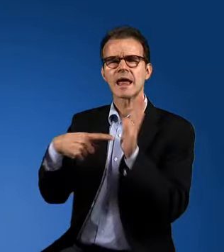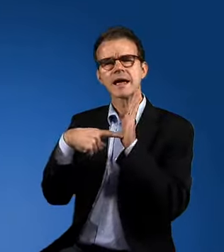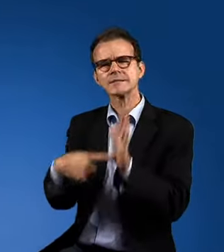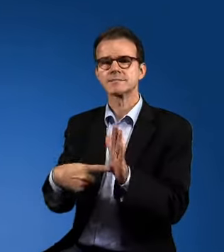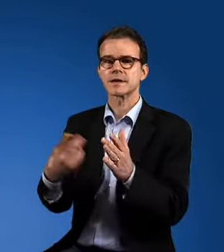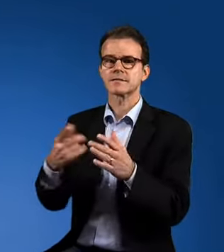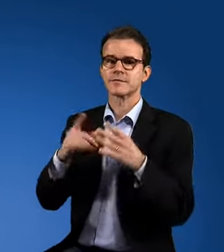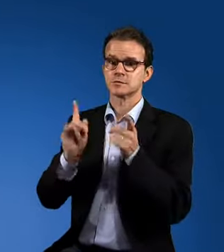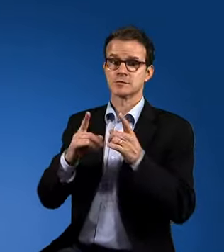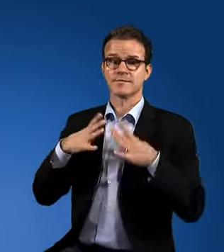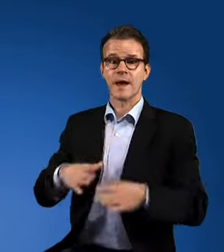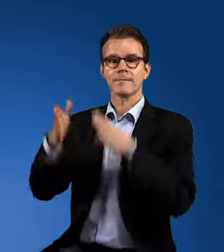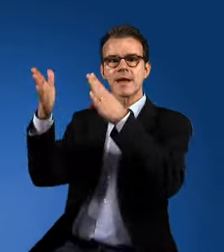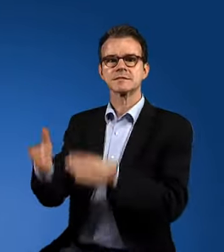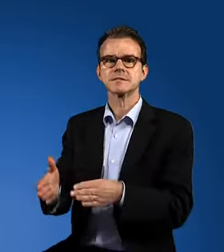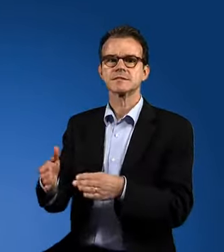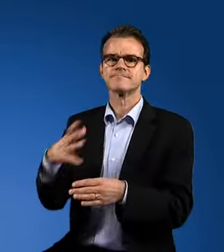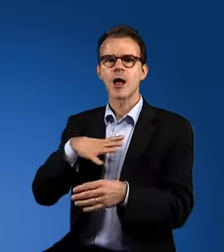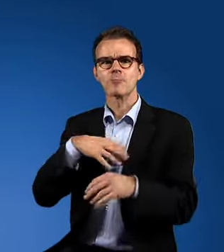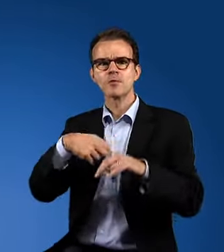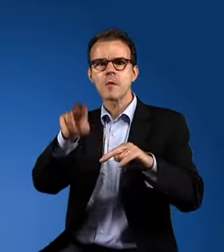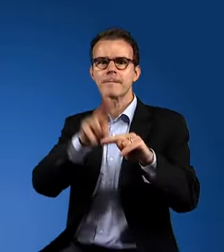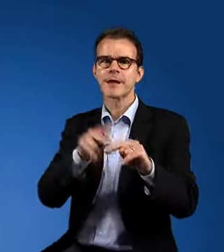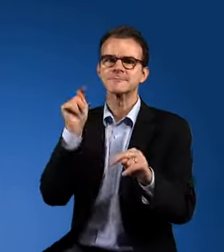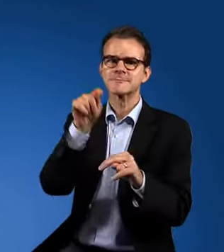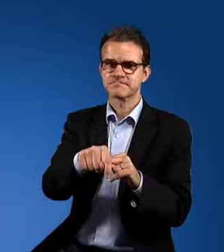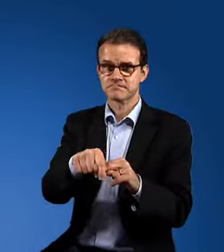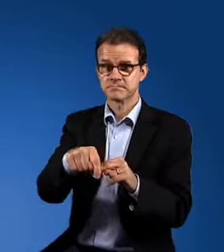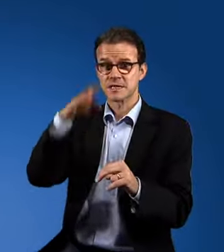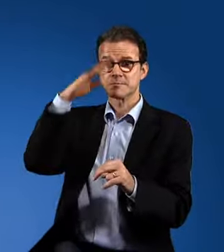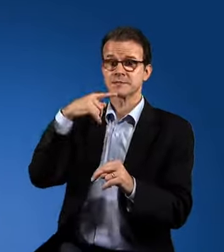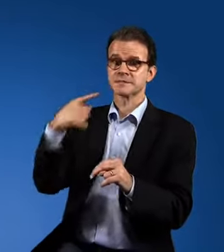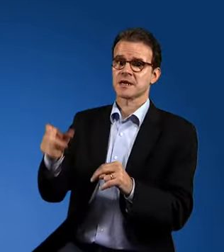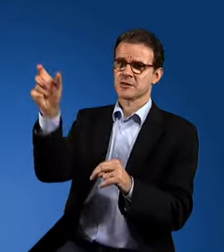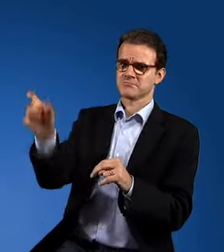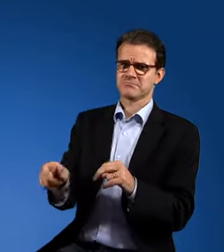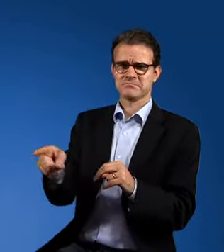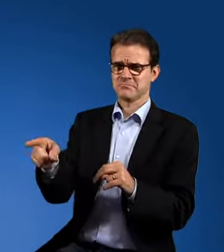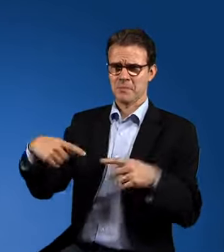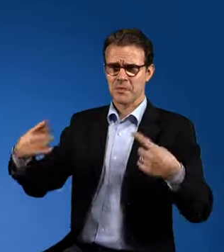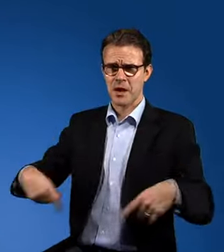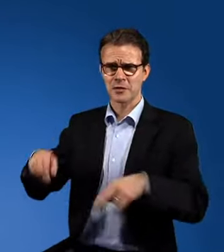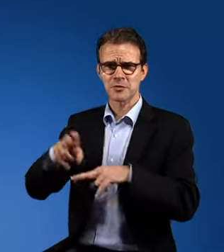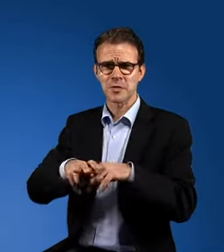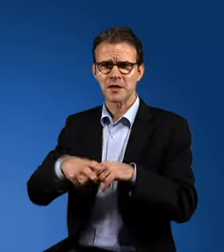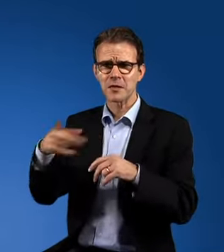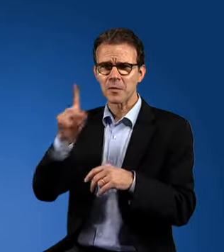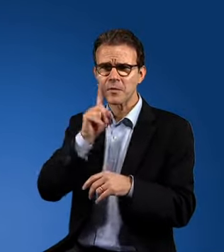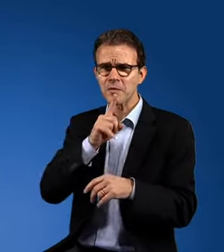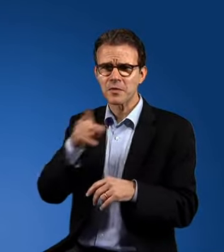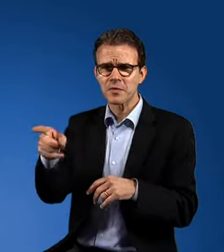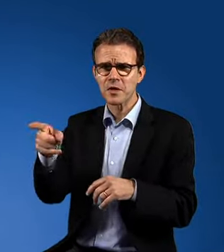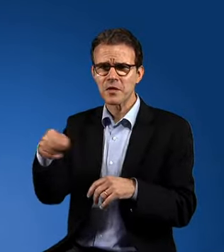että esimerkiksi jos vammainen henkilö hakee työpaikkaa, niin hänelle sanotaan, että kun sä